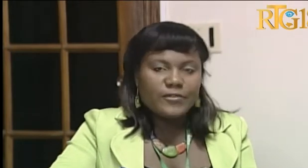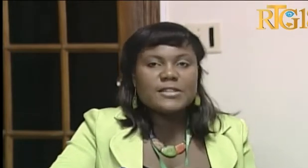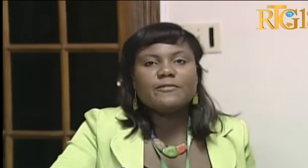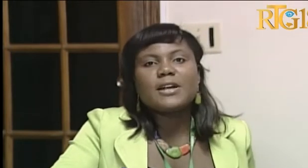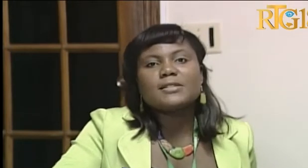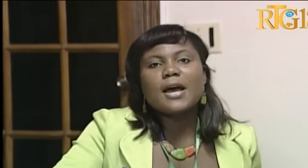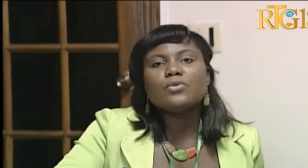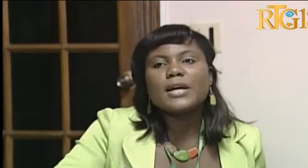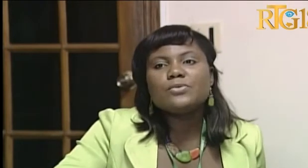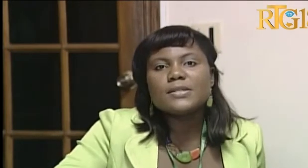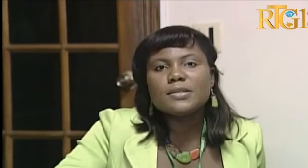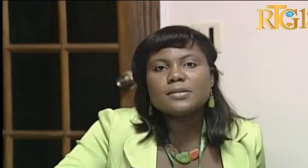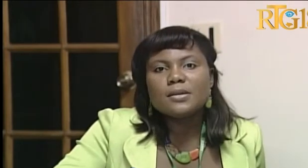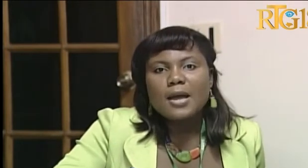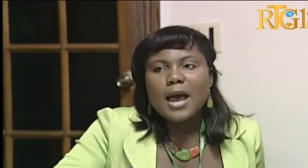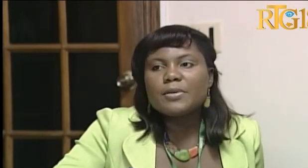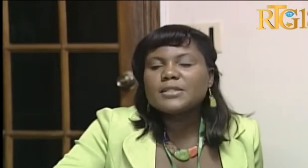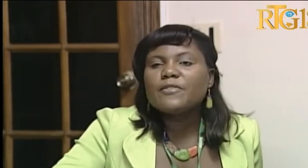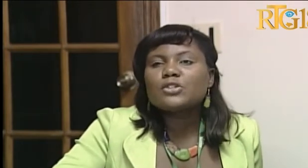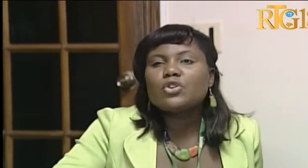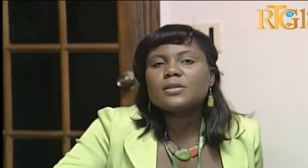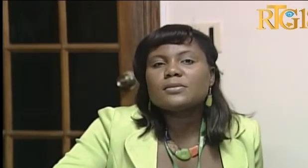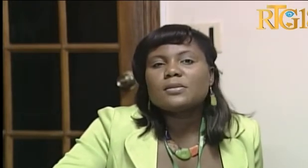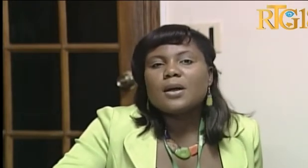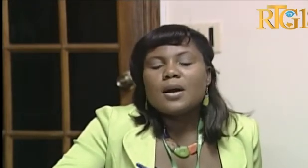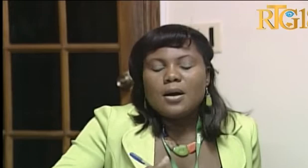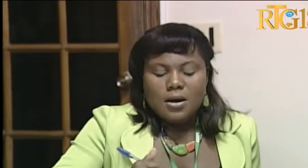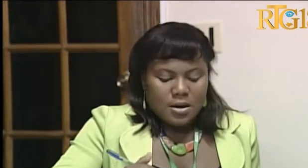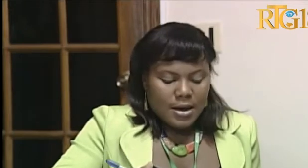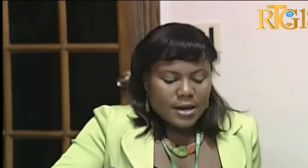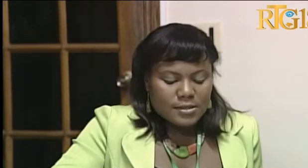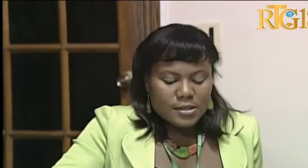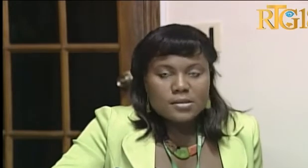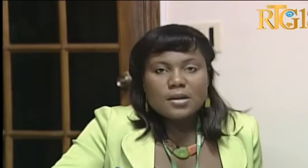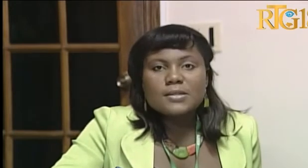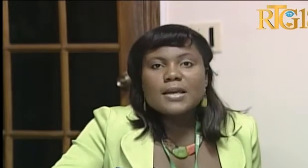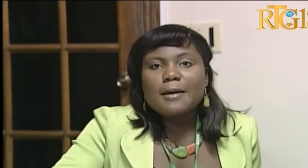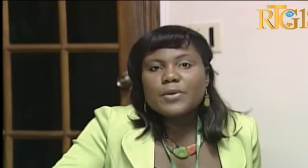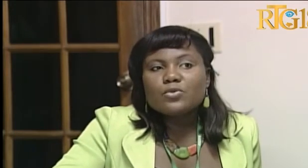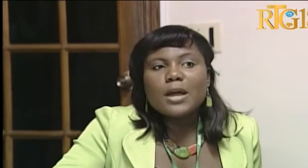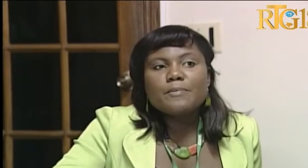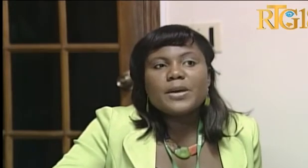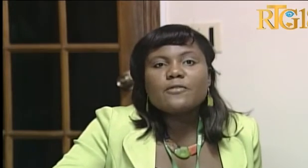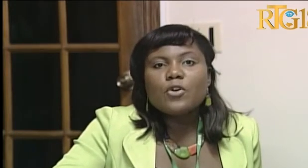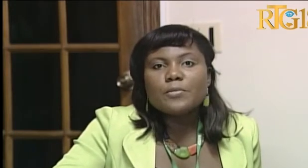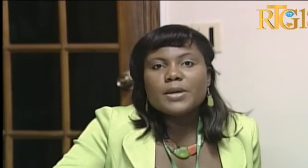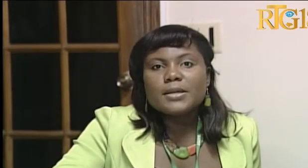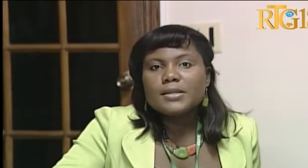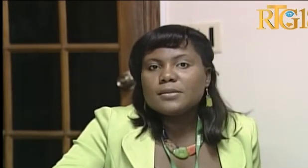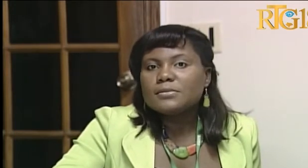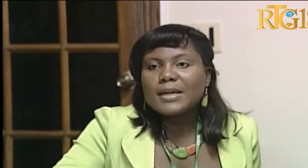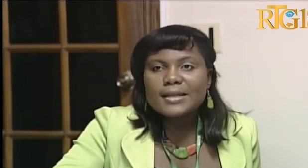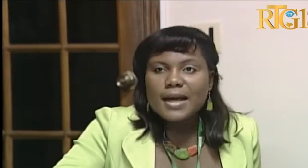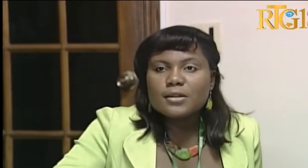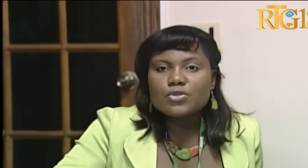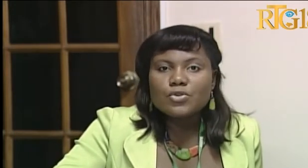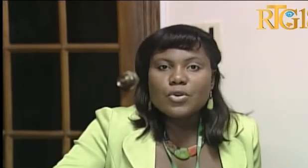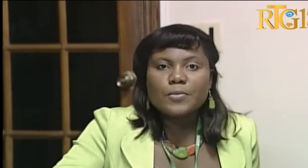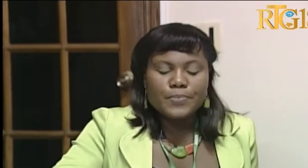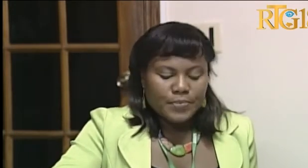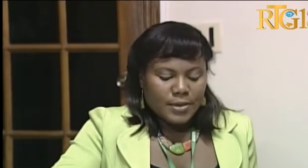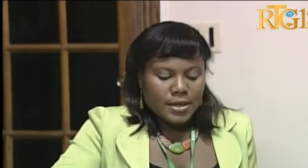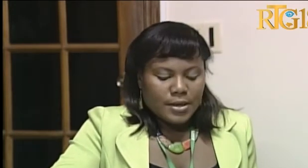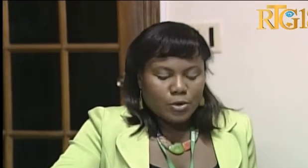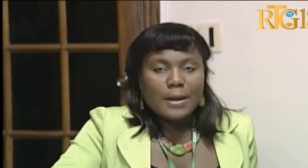pour faire festival ça une réussite. A gagné divers lot artistes handicapés tout cap performer qui très